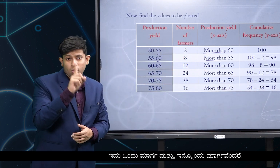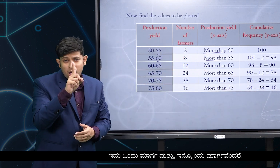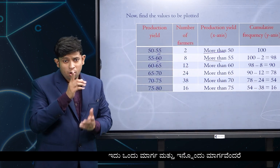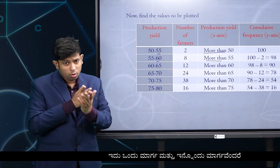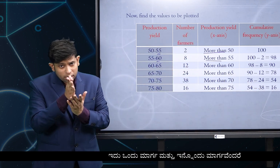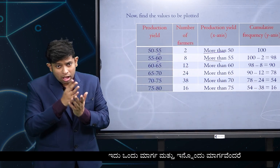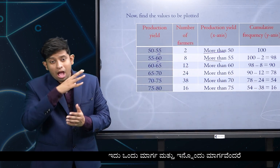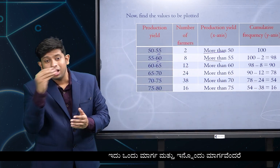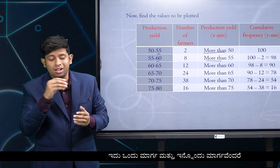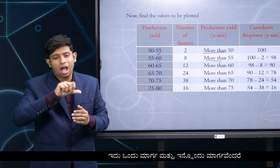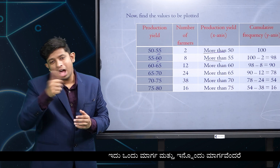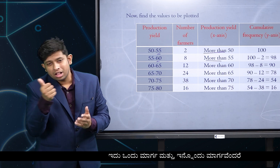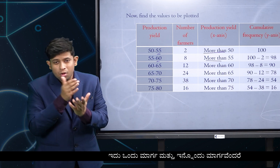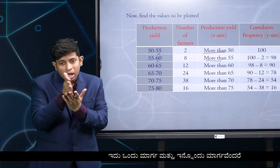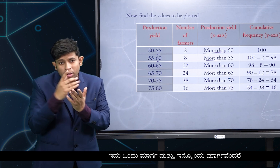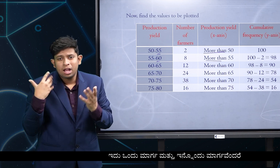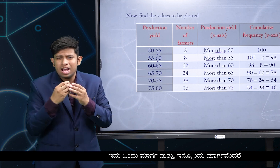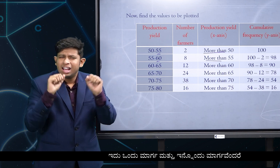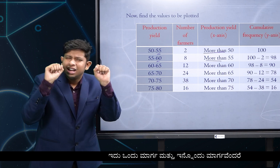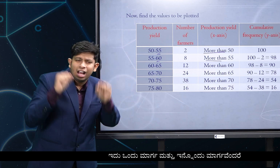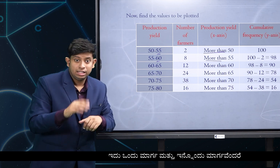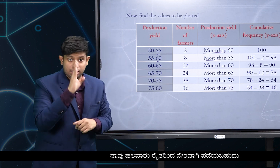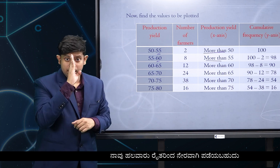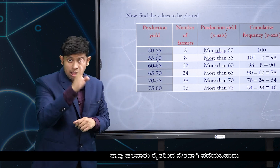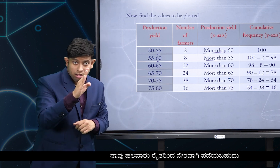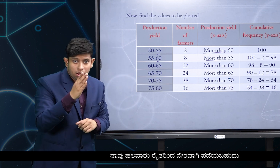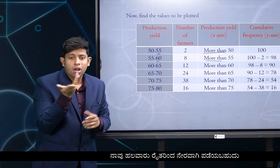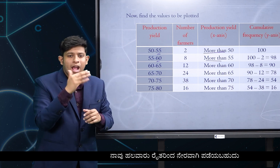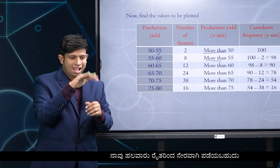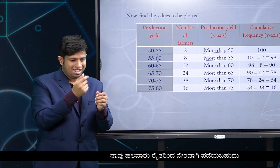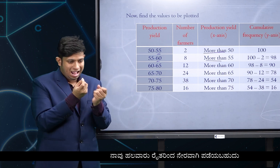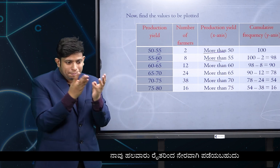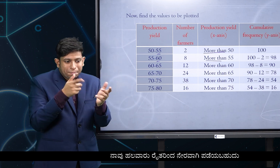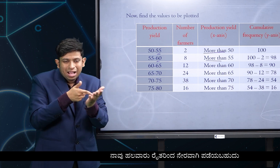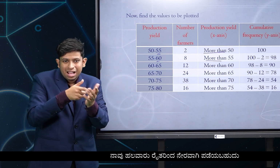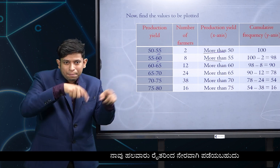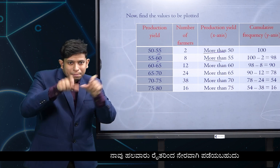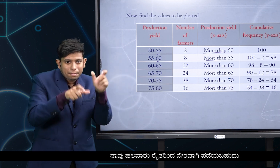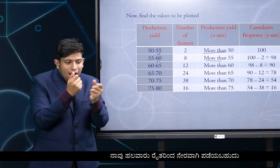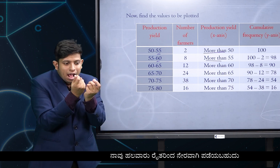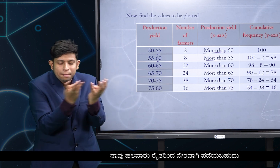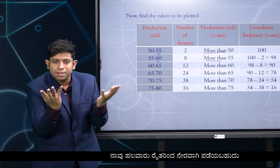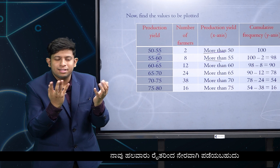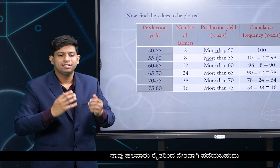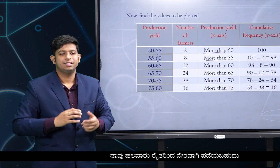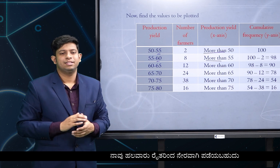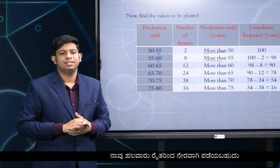ಇದು ಒಂದು ಮಾರ್ಗ. ಮತ್ತು ಇನ್ನೊಂದು ಮಾರ್ಗವೆಂದರೆ ನಾವು ಹಲವಾರು ರೈತರಿಂದ ನೇರವಾಗಿ ಪಡೆಯಬಹುದು.